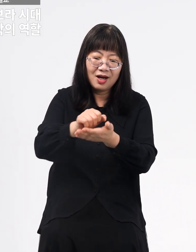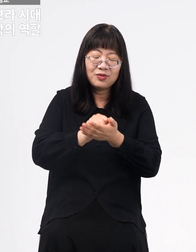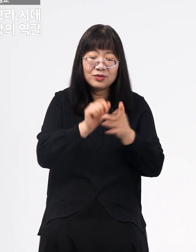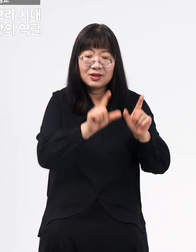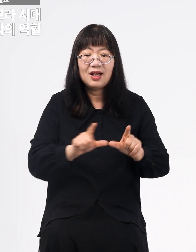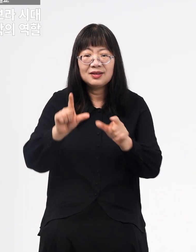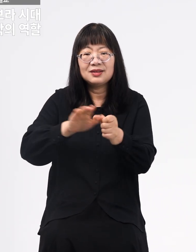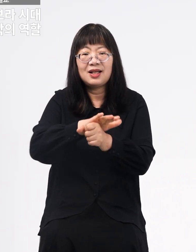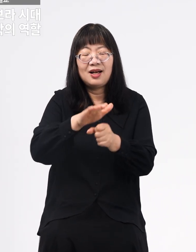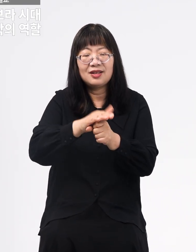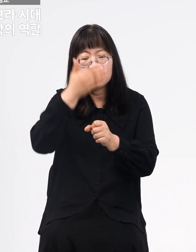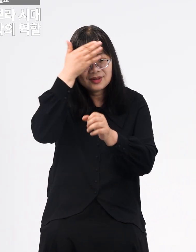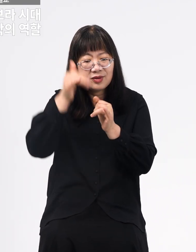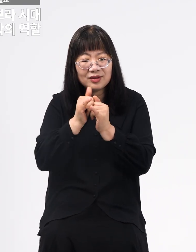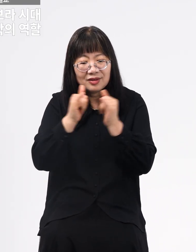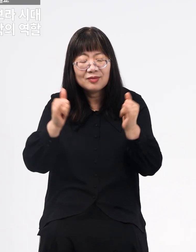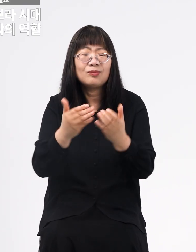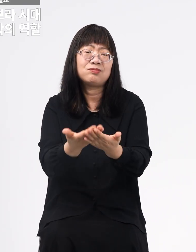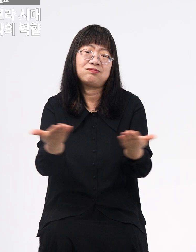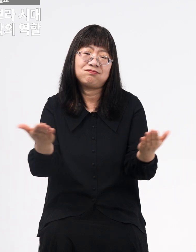사랑하는 청년들이요.